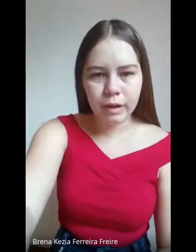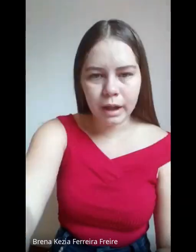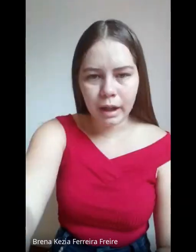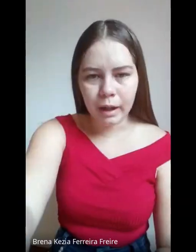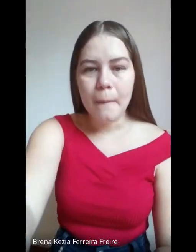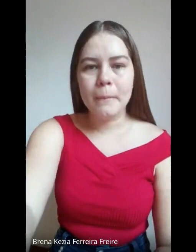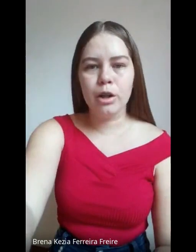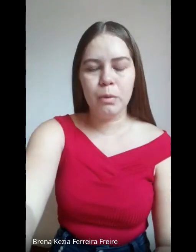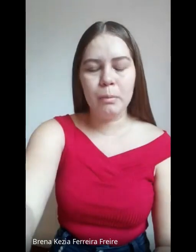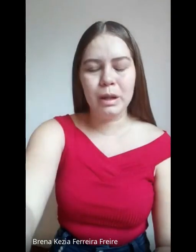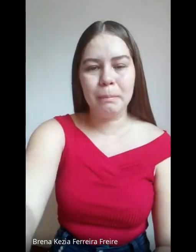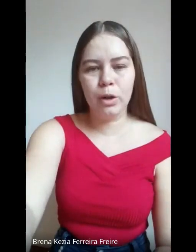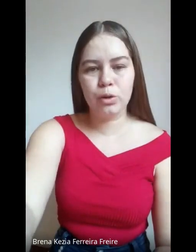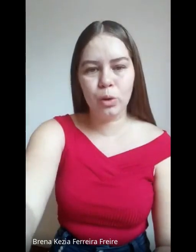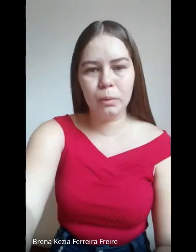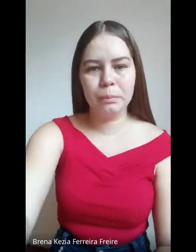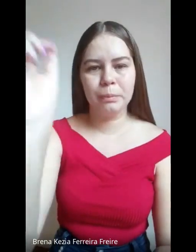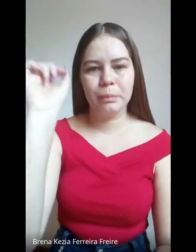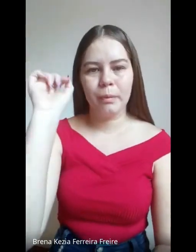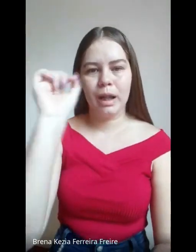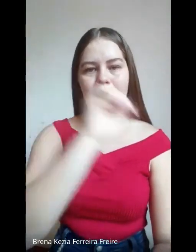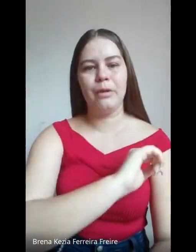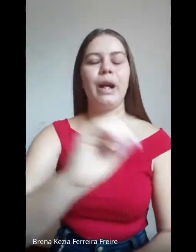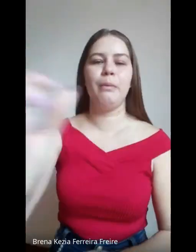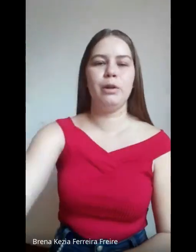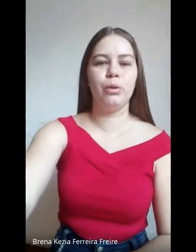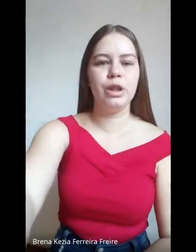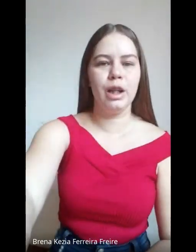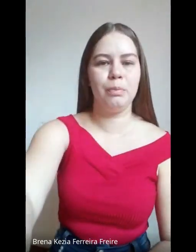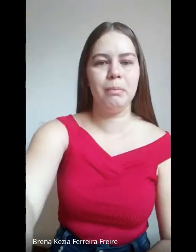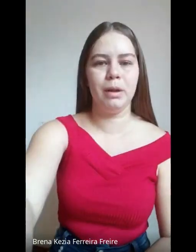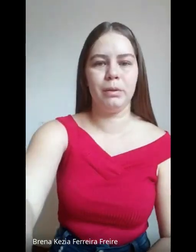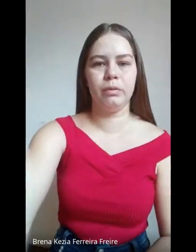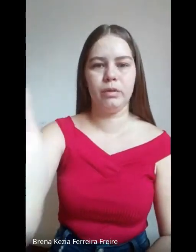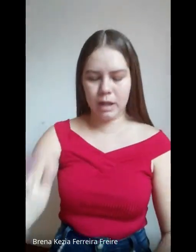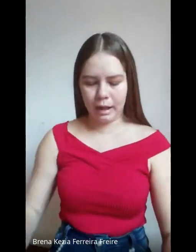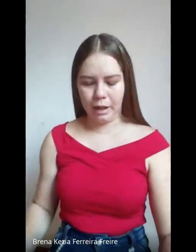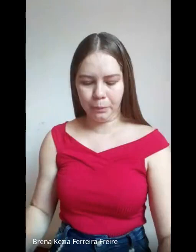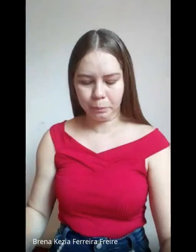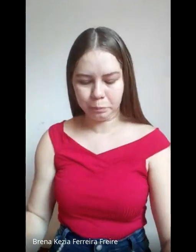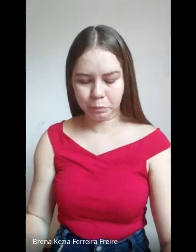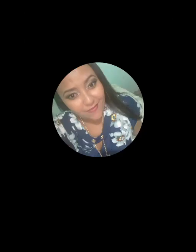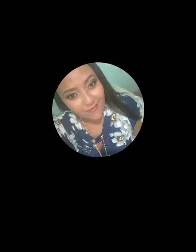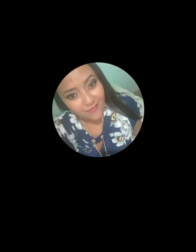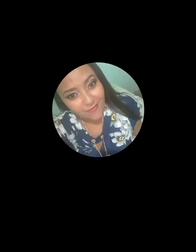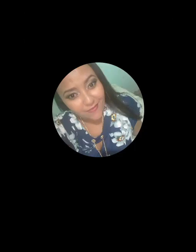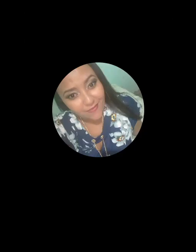é. Pode, meu amor, depois do Caio. O Caio pediu no chat primeiro. Vamos lá, Caio. Eu